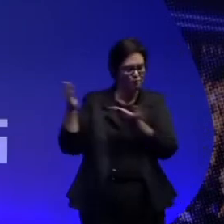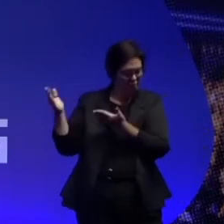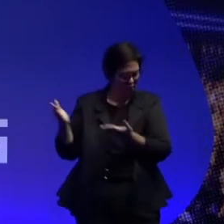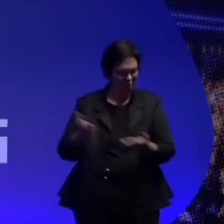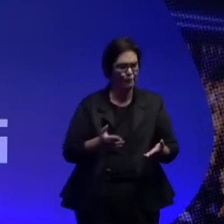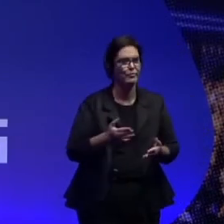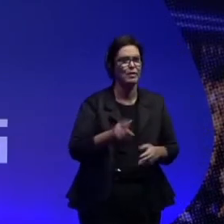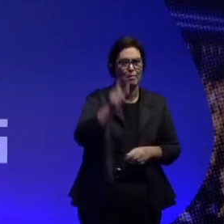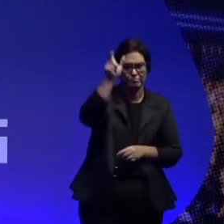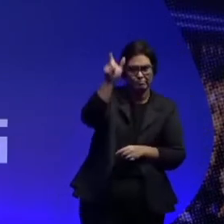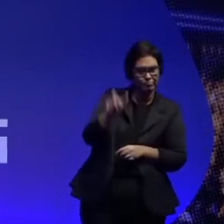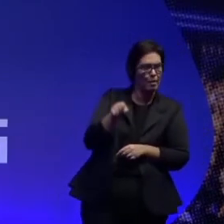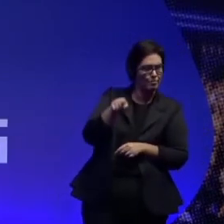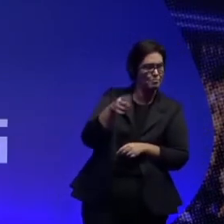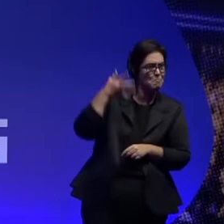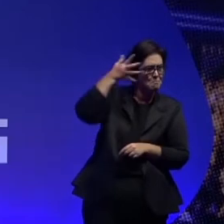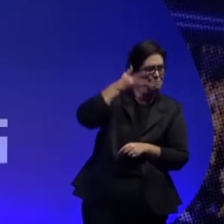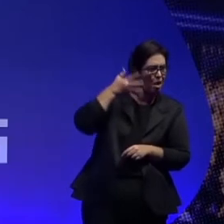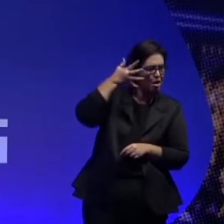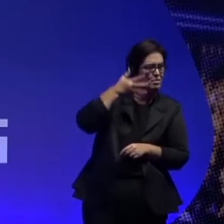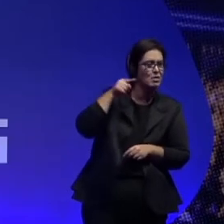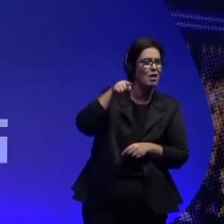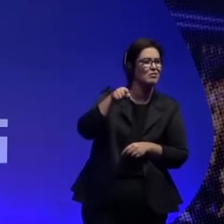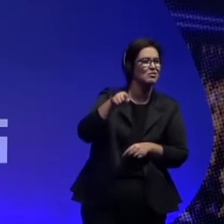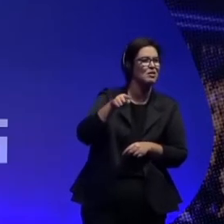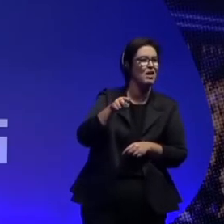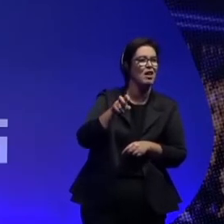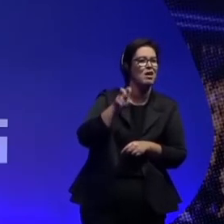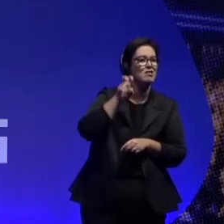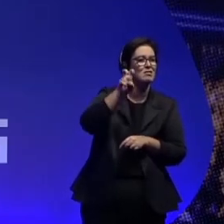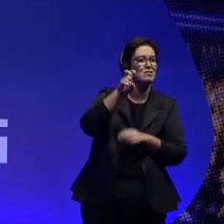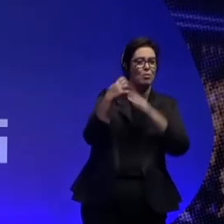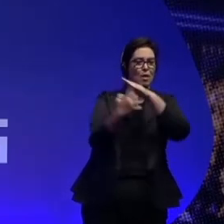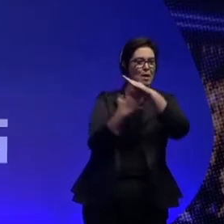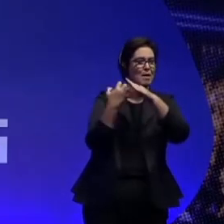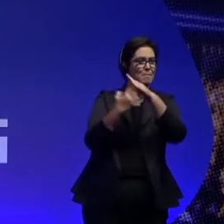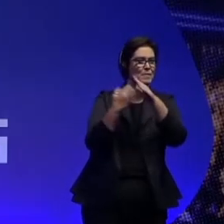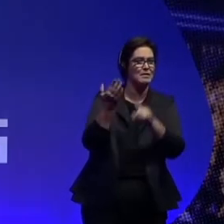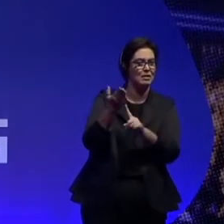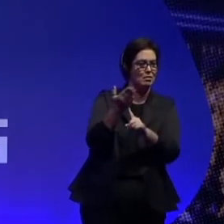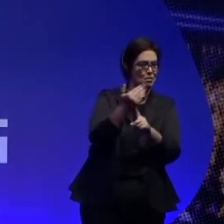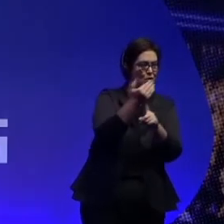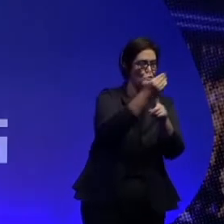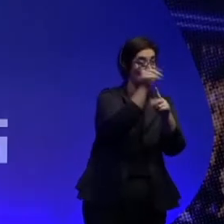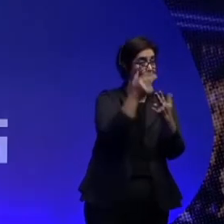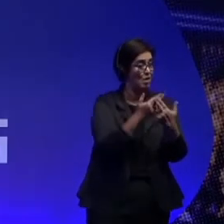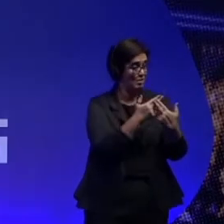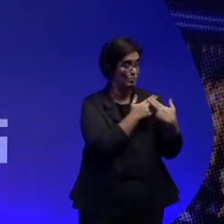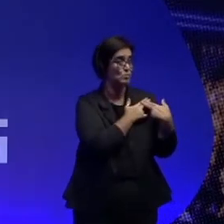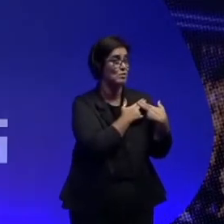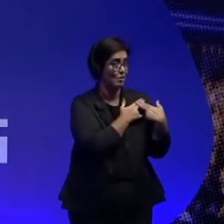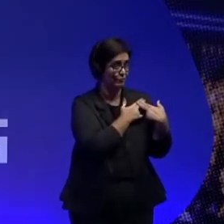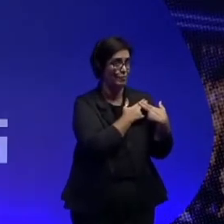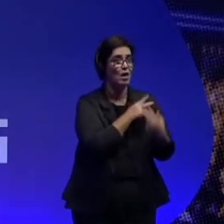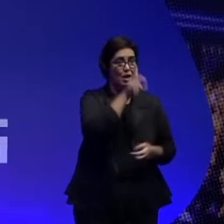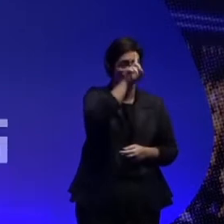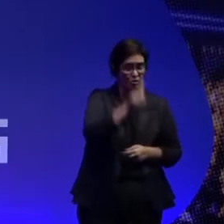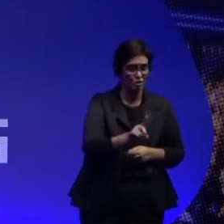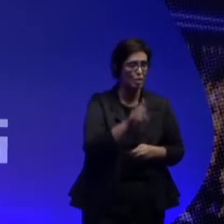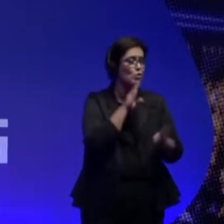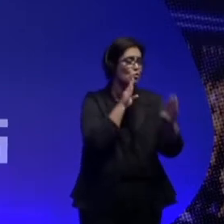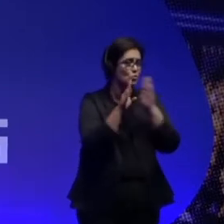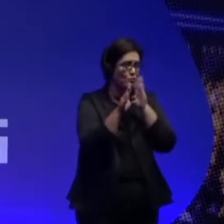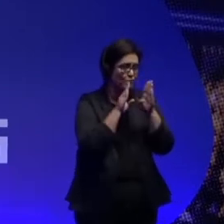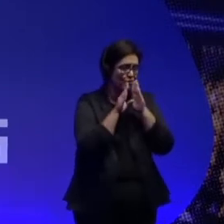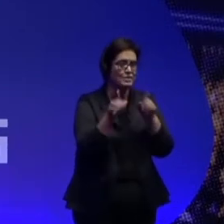escritor e palestrante de uma das 5 maiores empresas de tecnologia do planeta. É diretor de vendas no Facebook, mentor de carreiras